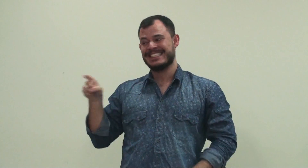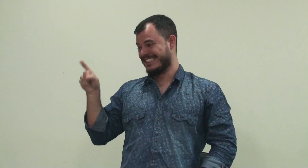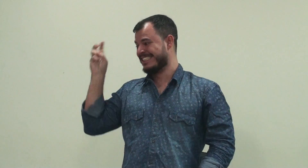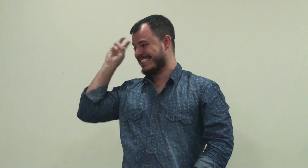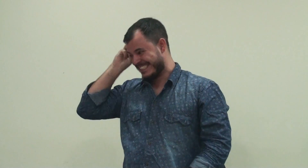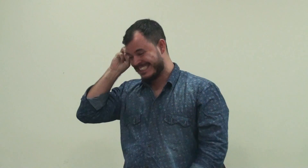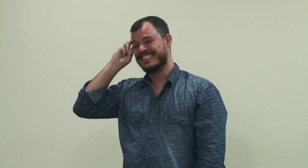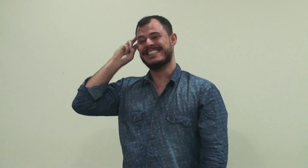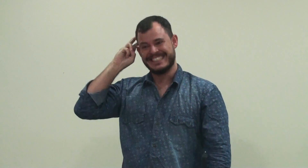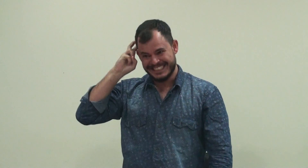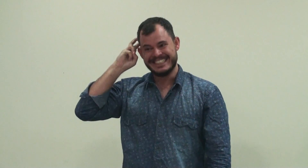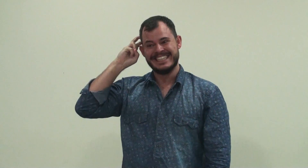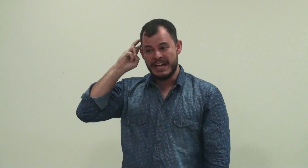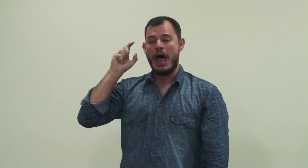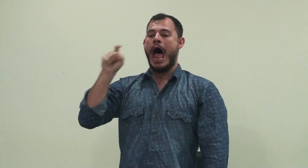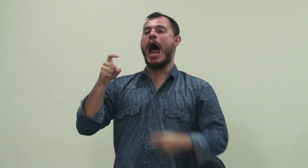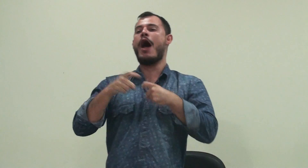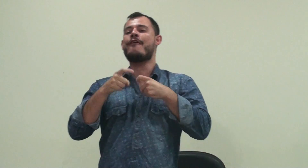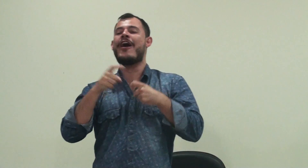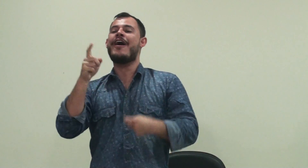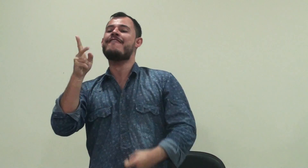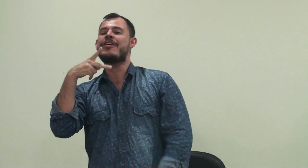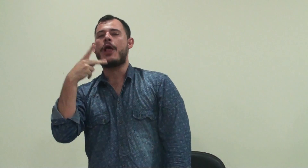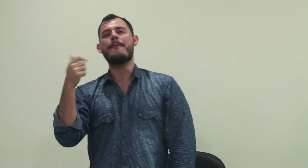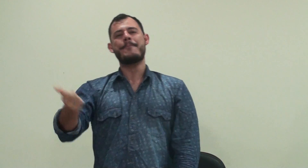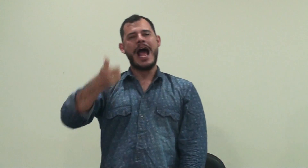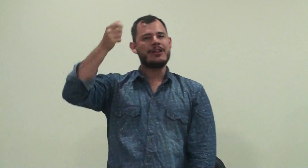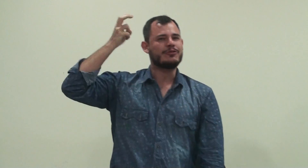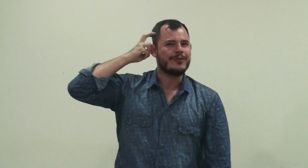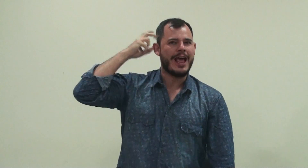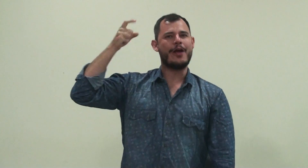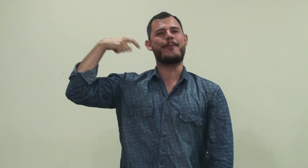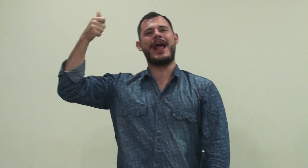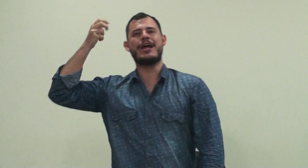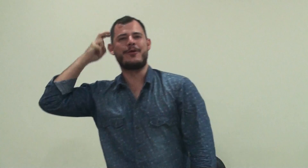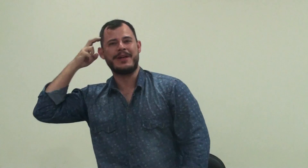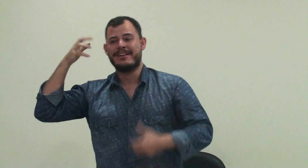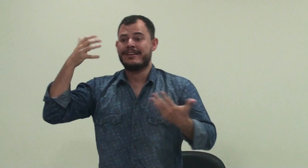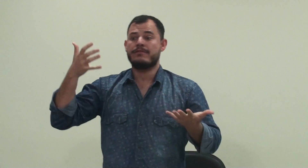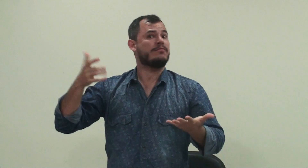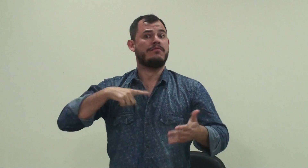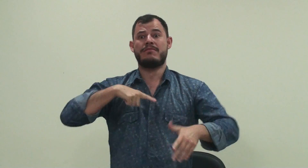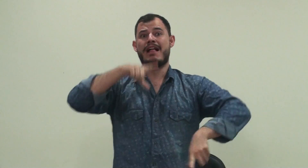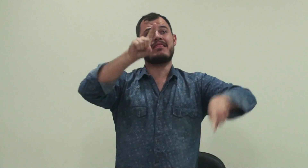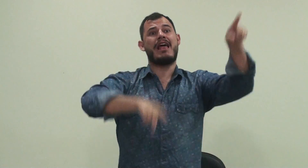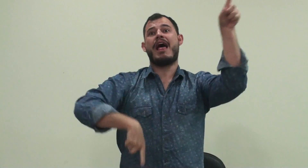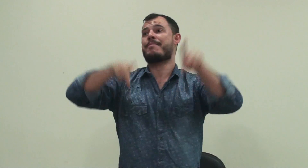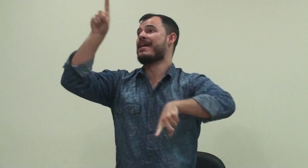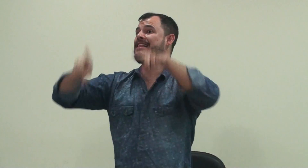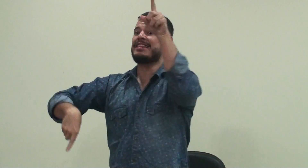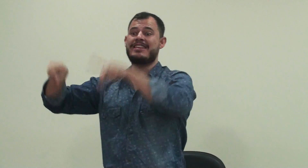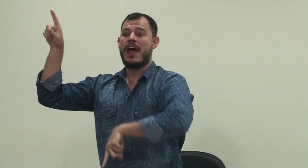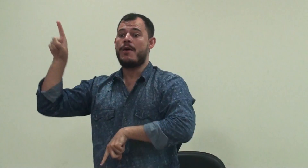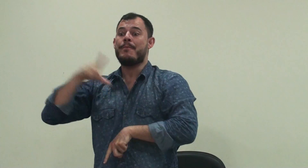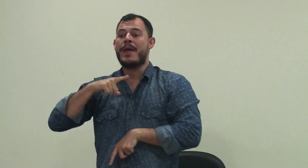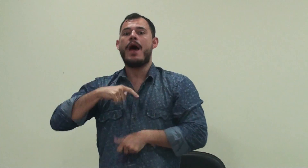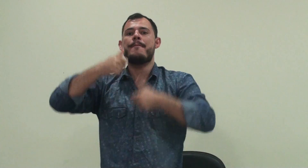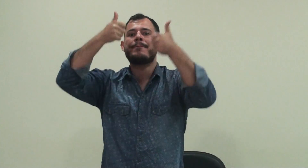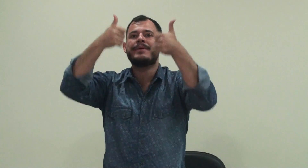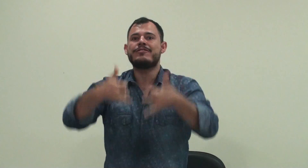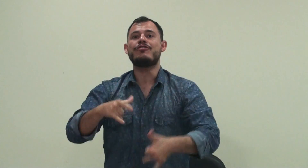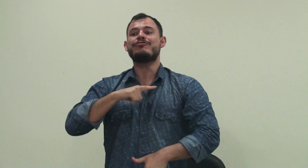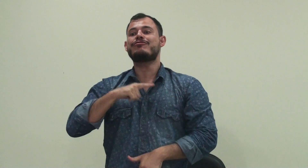que se encontra é fazer um implante. E aí, porque né, a área da medicina é uma coisa biológica,